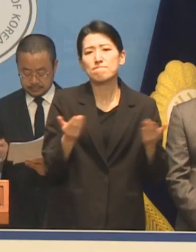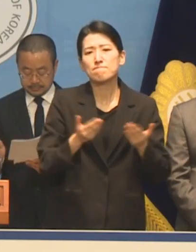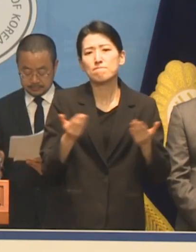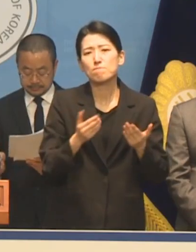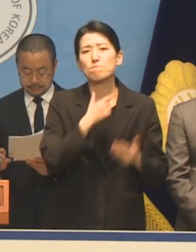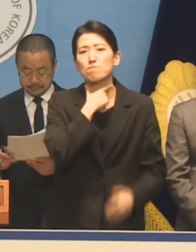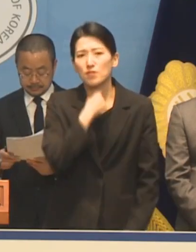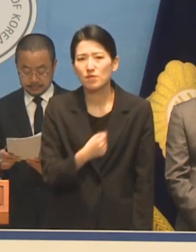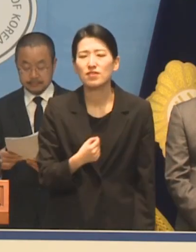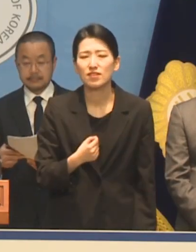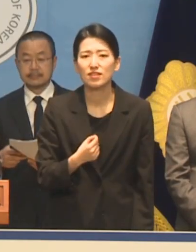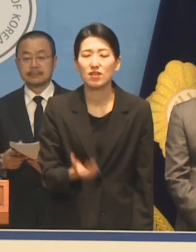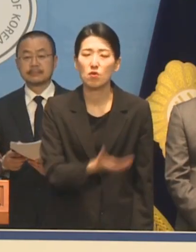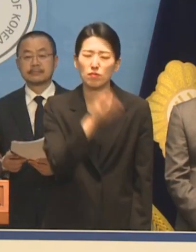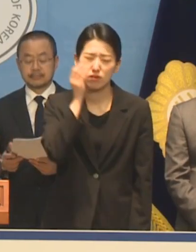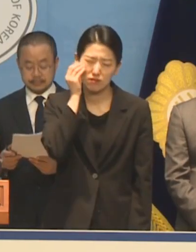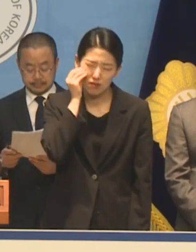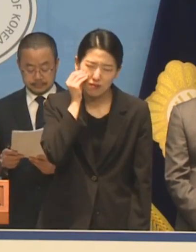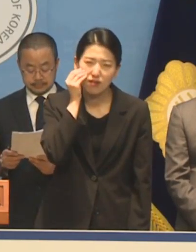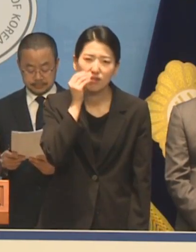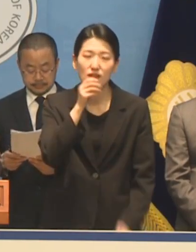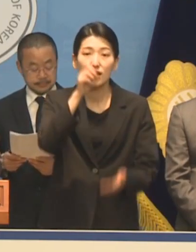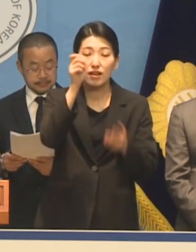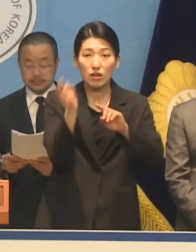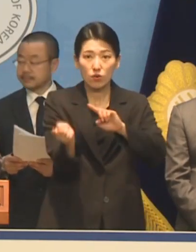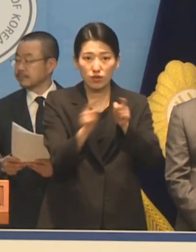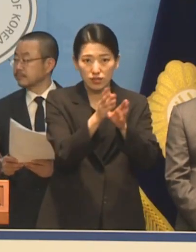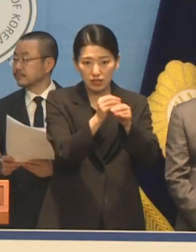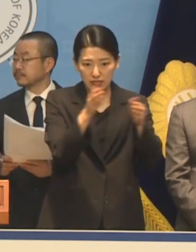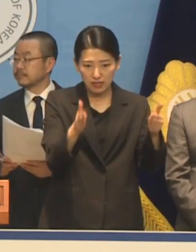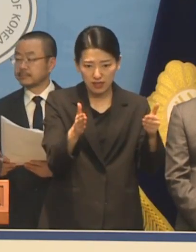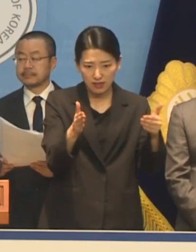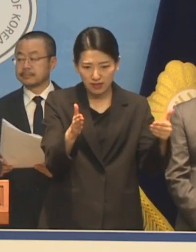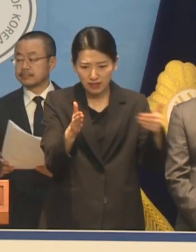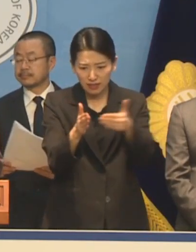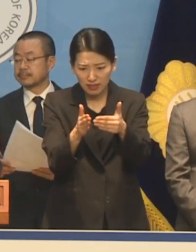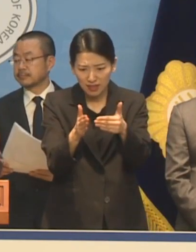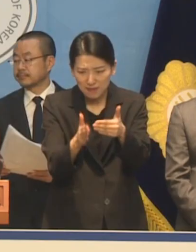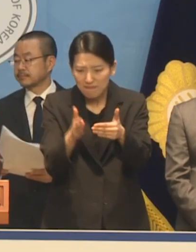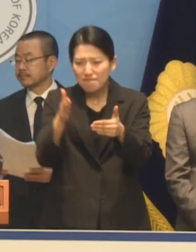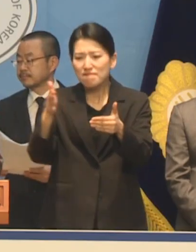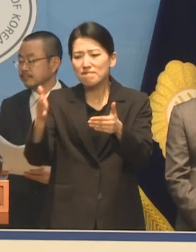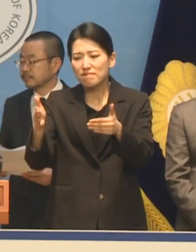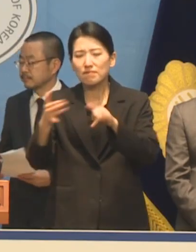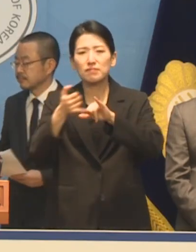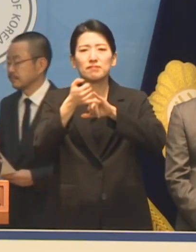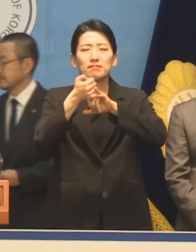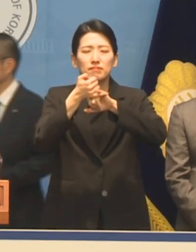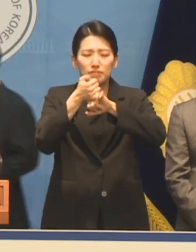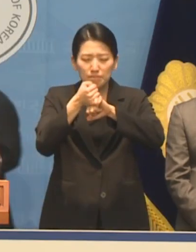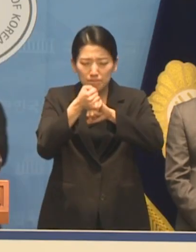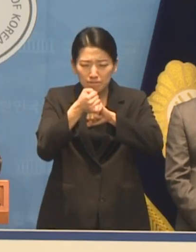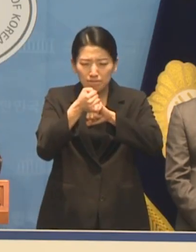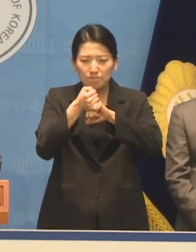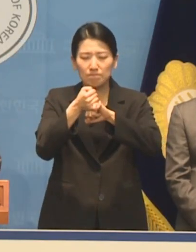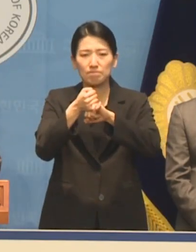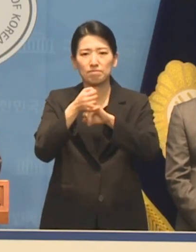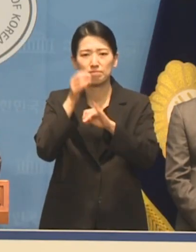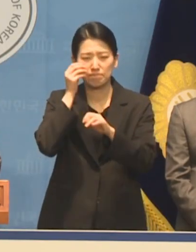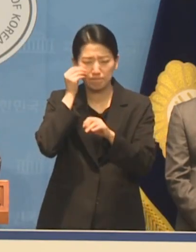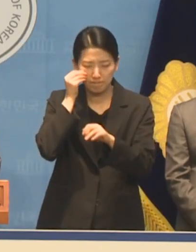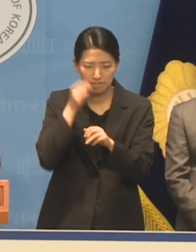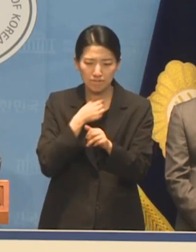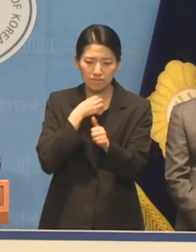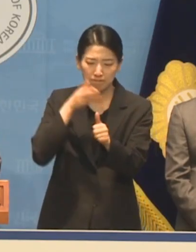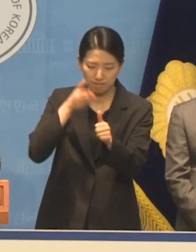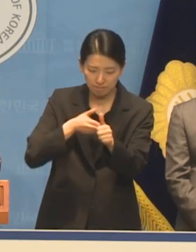아량으로 희망의 시간과 기한을 조금 더 주시길 이 자리를 빌어 간곡히